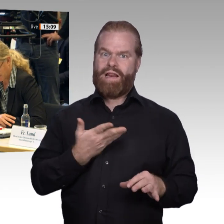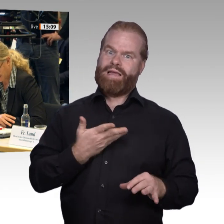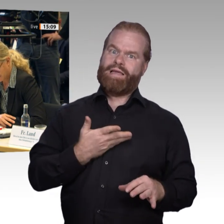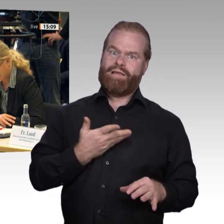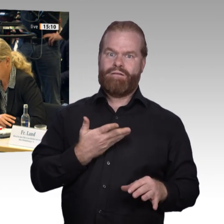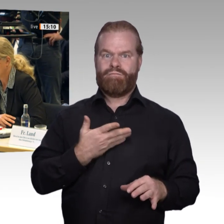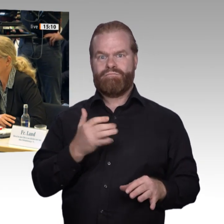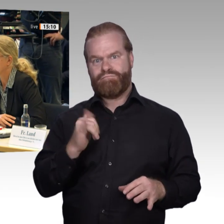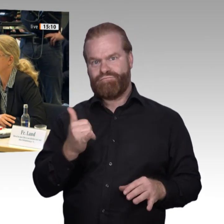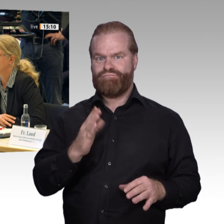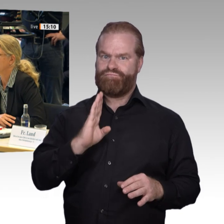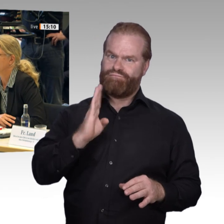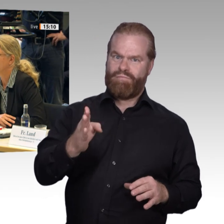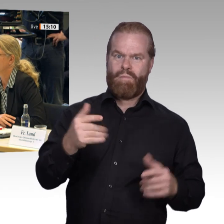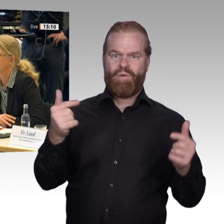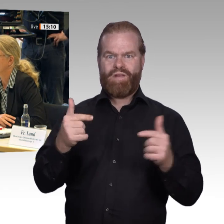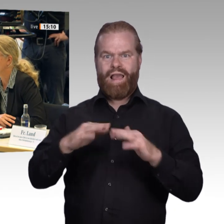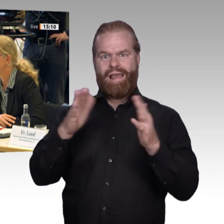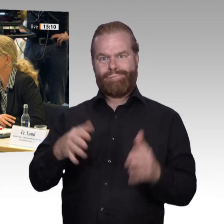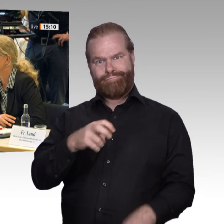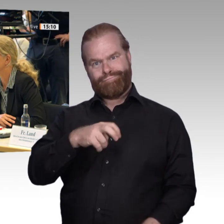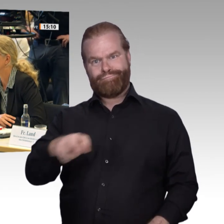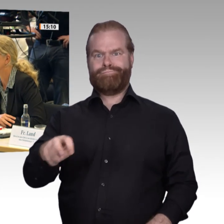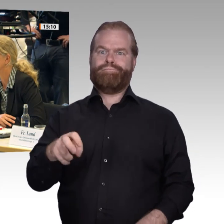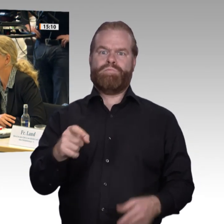Zum zweiten Teil der Frage Subsidiarität. Ja,